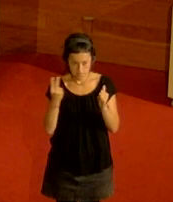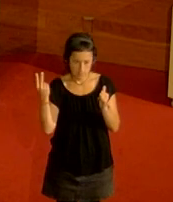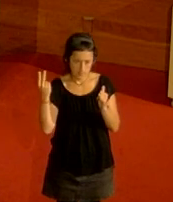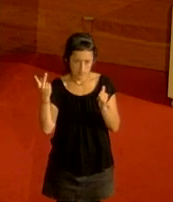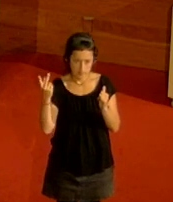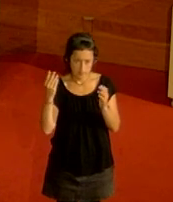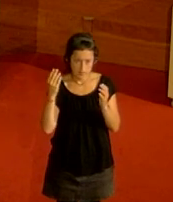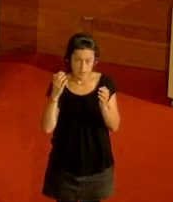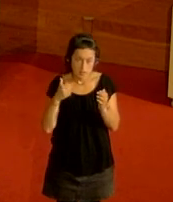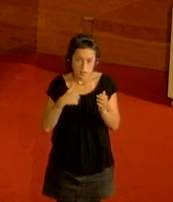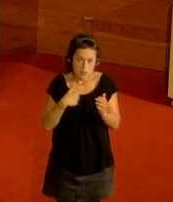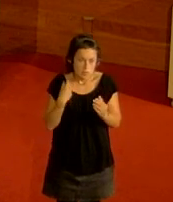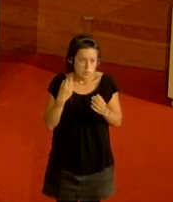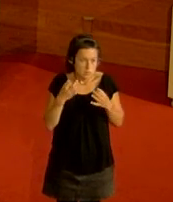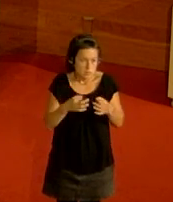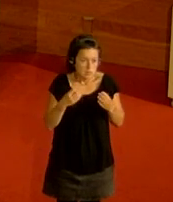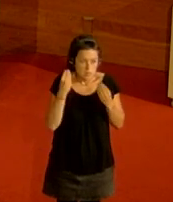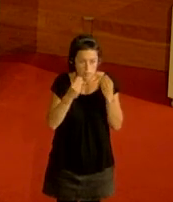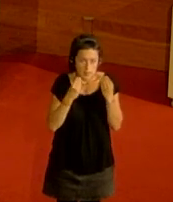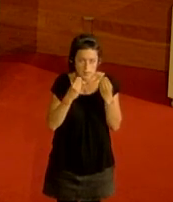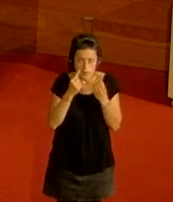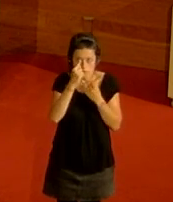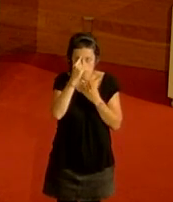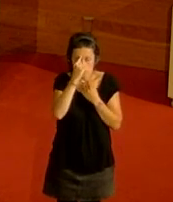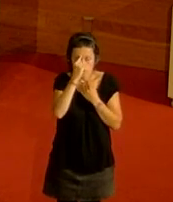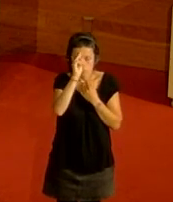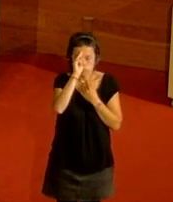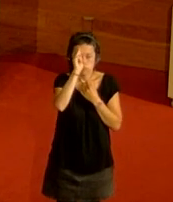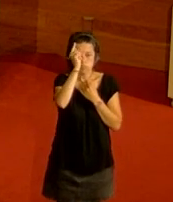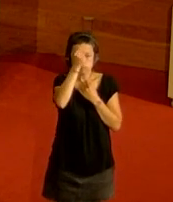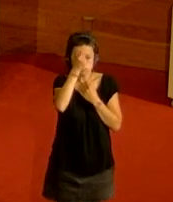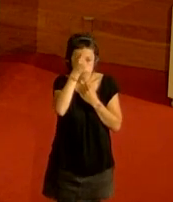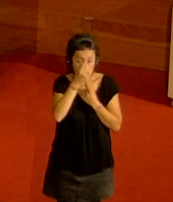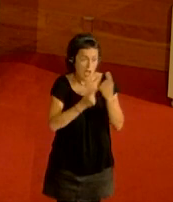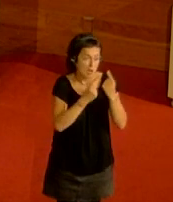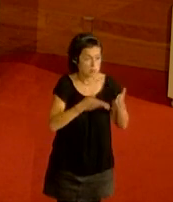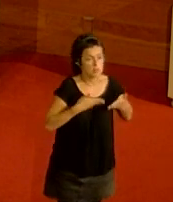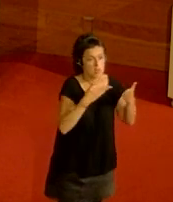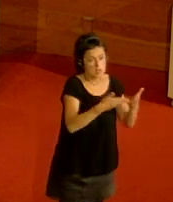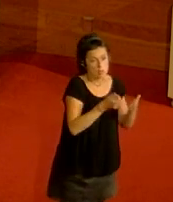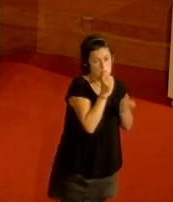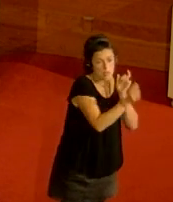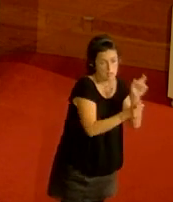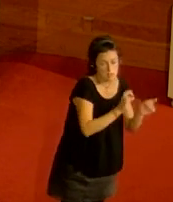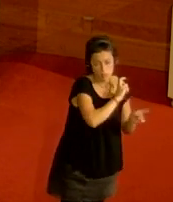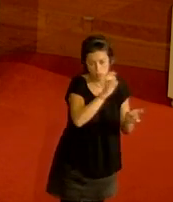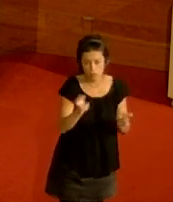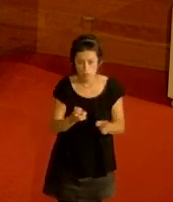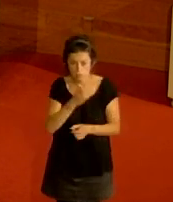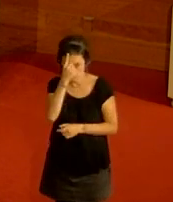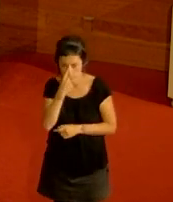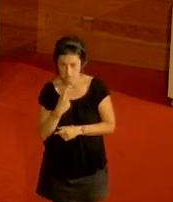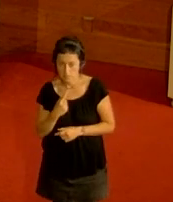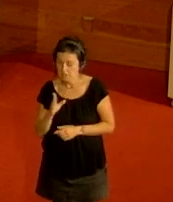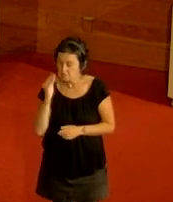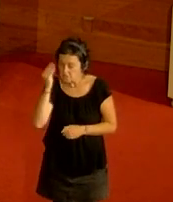personas a las que los interruptores de conciencia pueden ser más las palabras otras las imágenes pero creo que que es muy ilustrativa de de lo